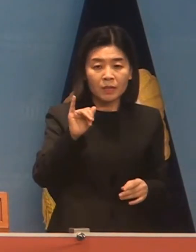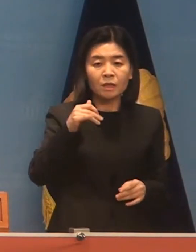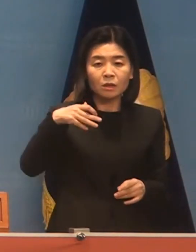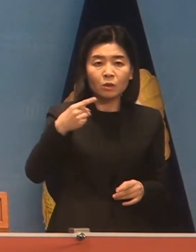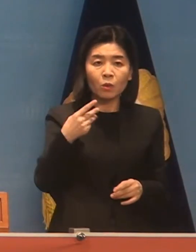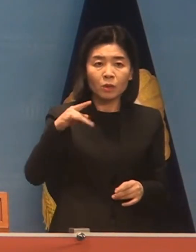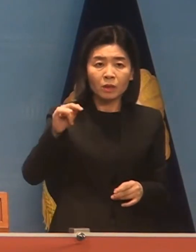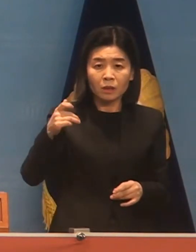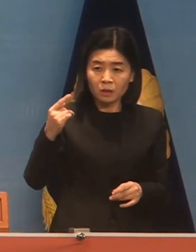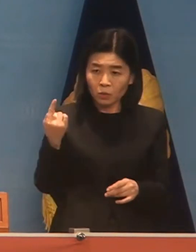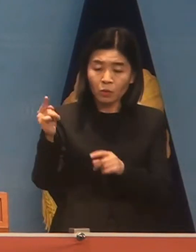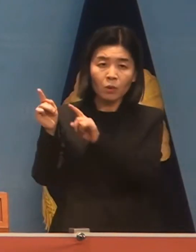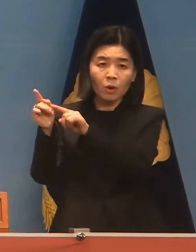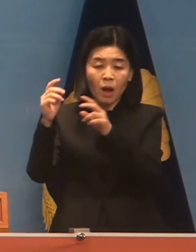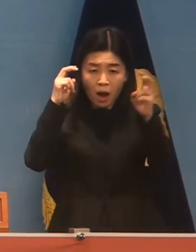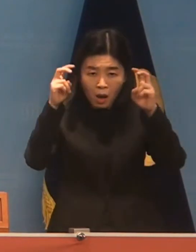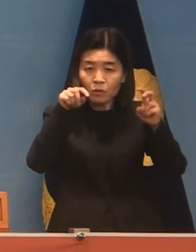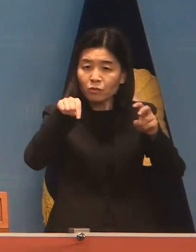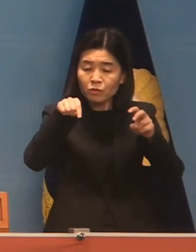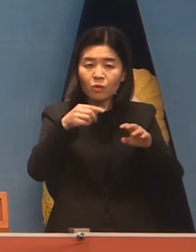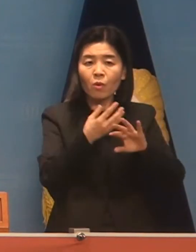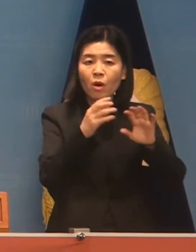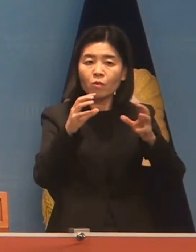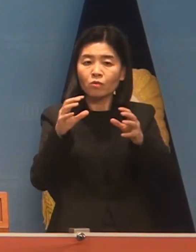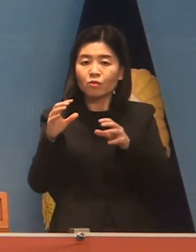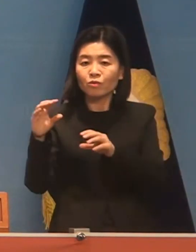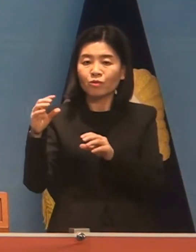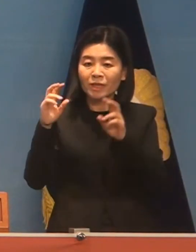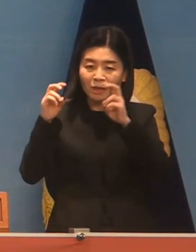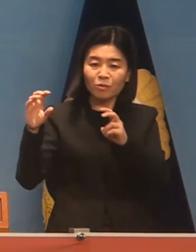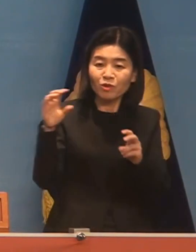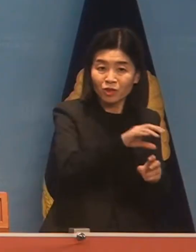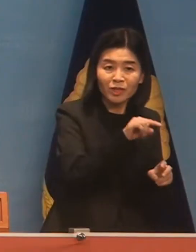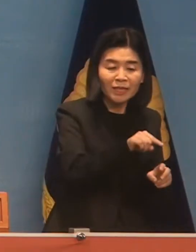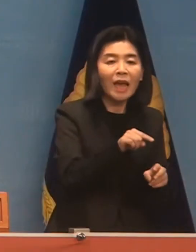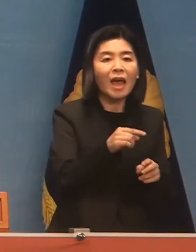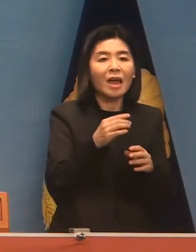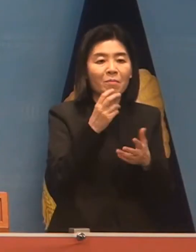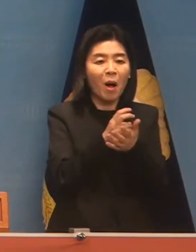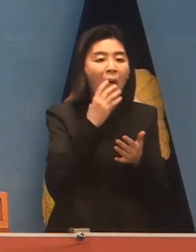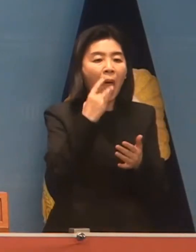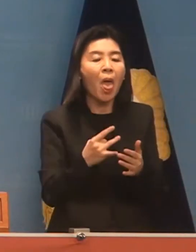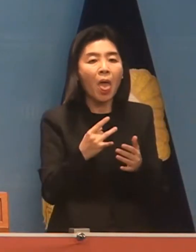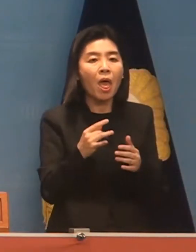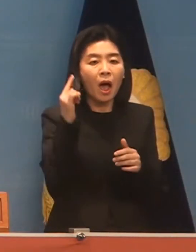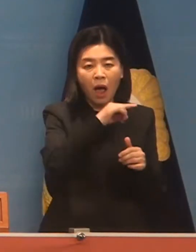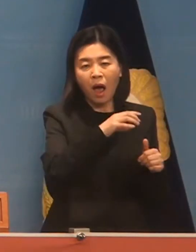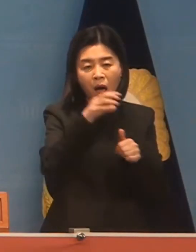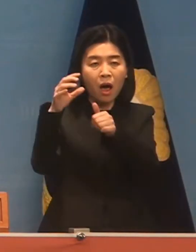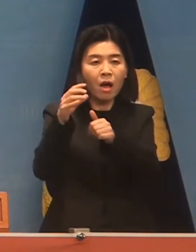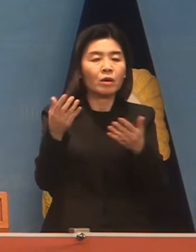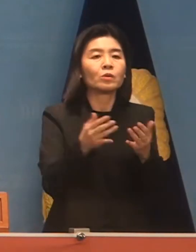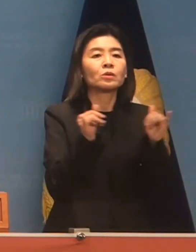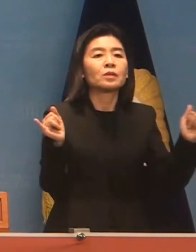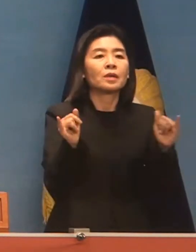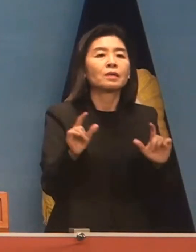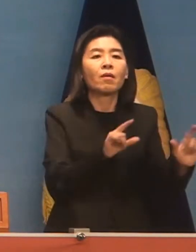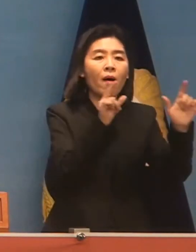니토덴코는 한국의 외국인 투자기업에 대한 제도적 허점을 악용하여 노동자의 일상을 파괴했습니다.